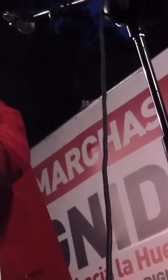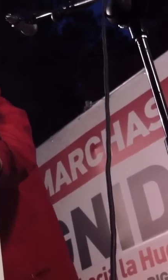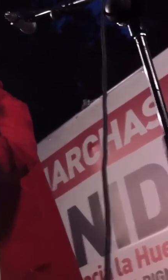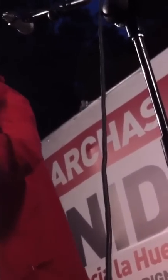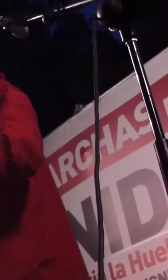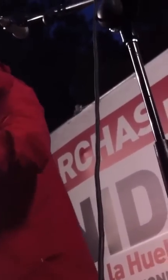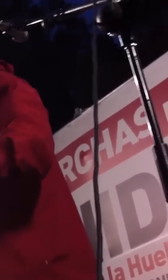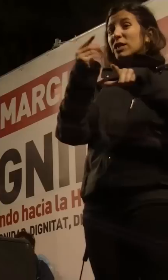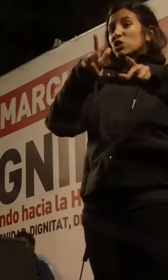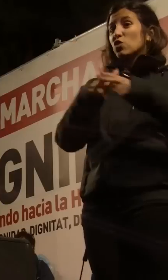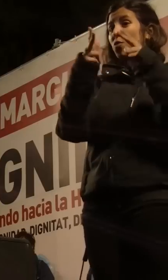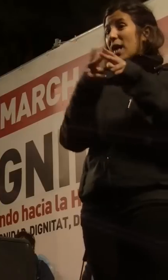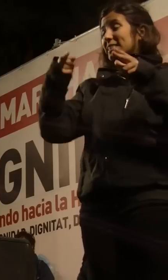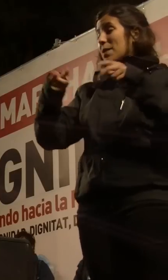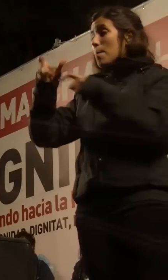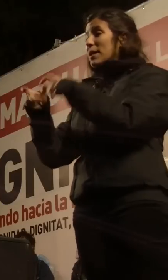reforma.